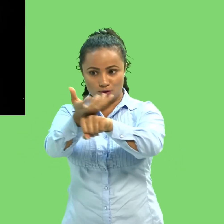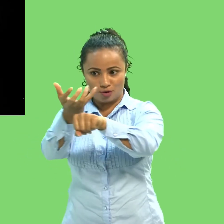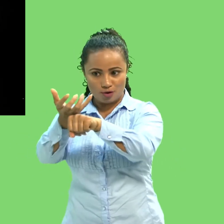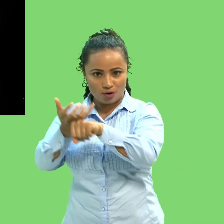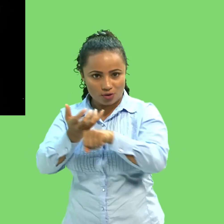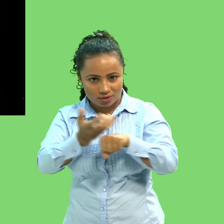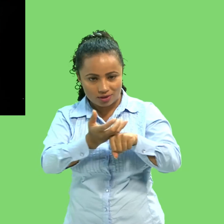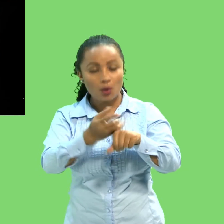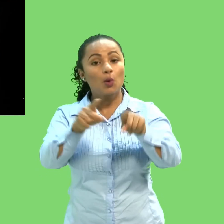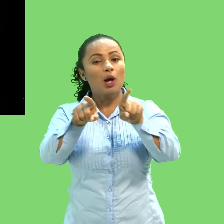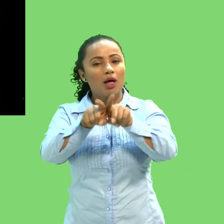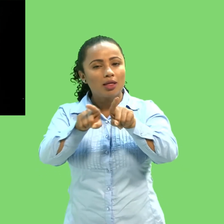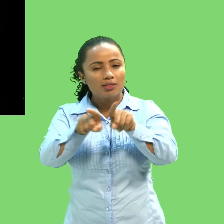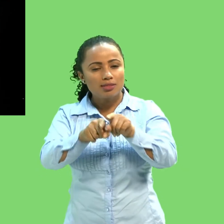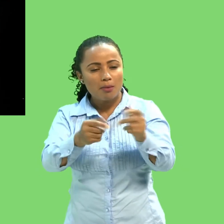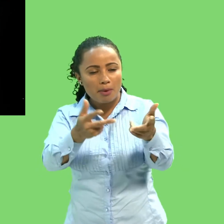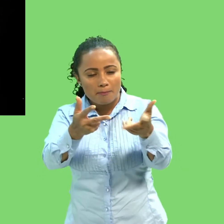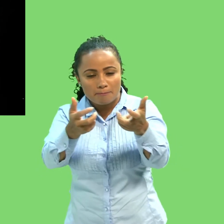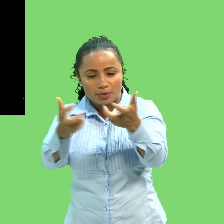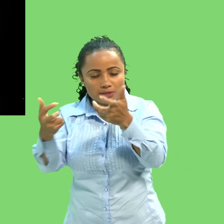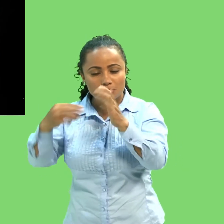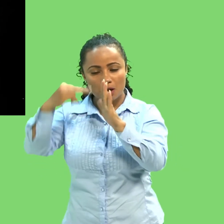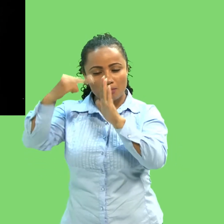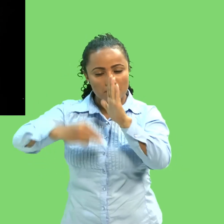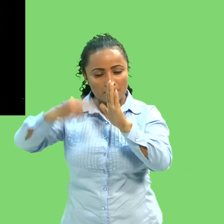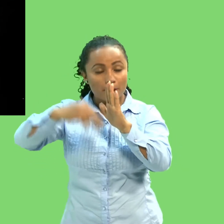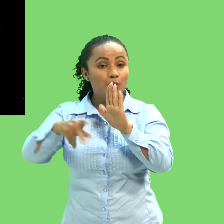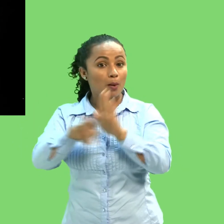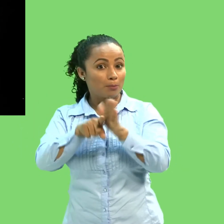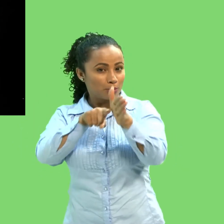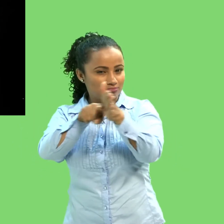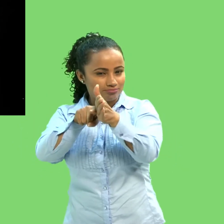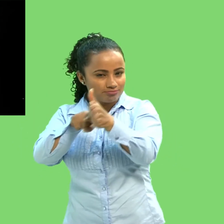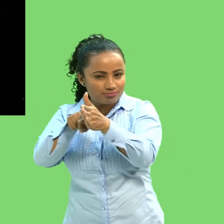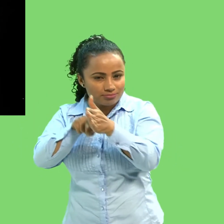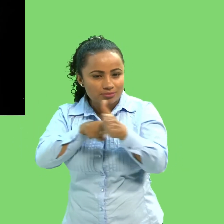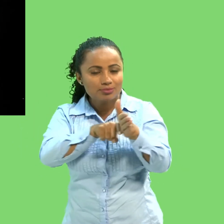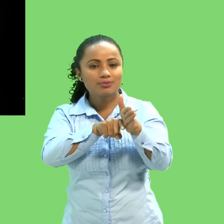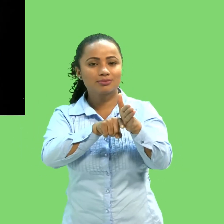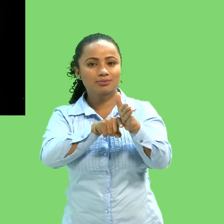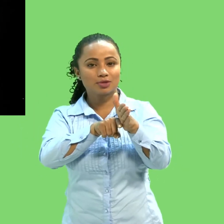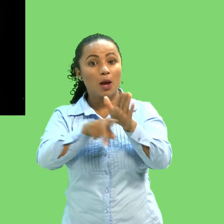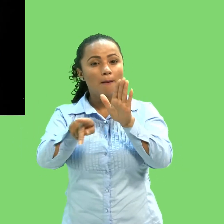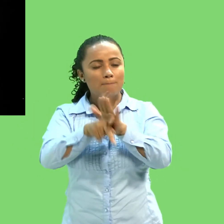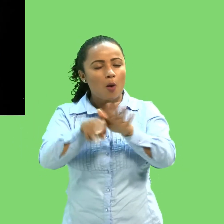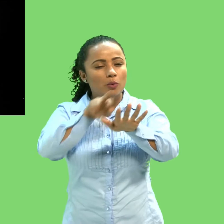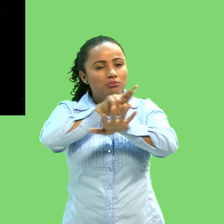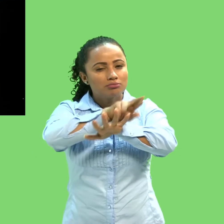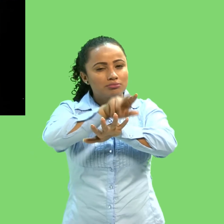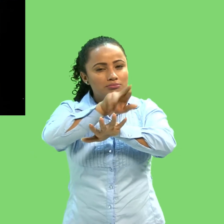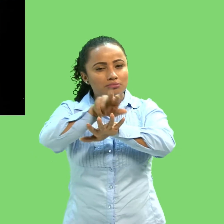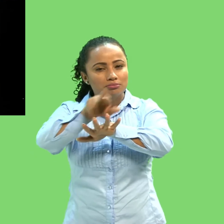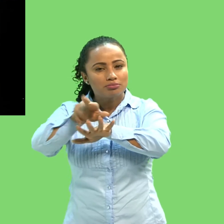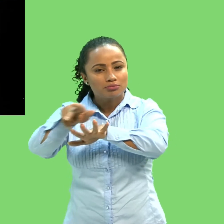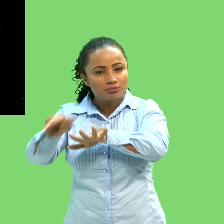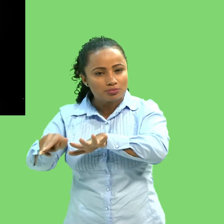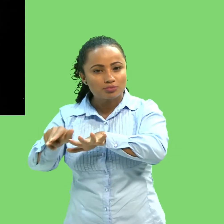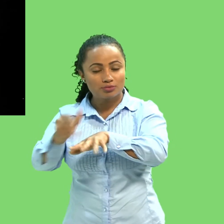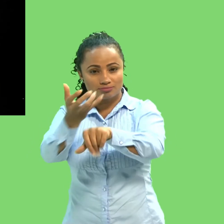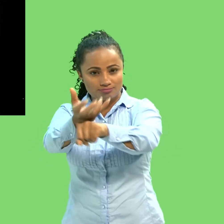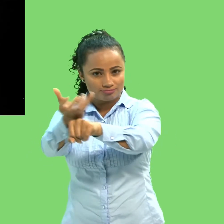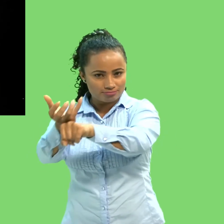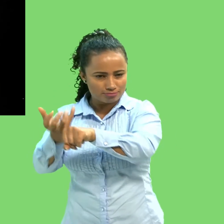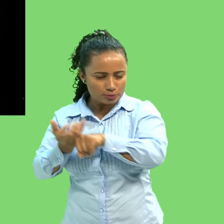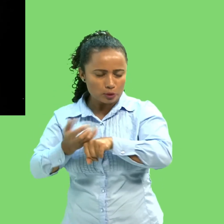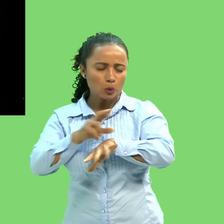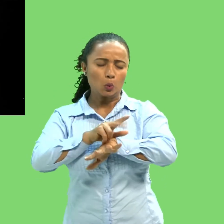conteúdos, as metodologias de pesquisas oferecidas por diferentes tradições em